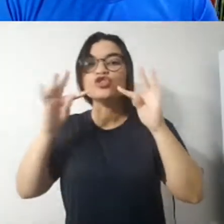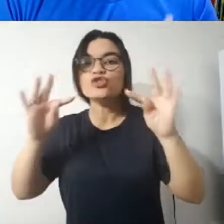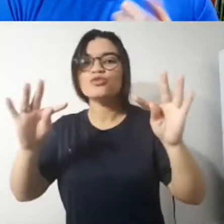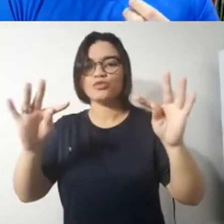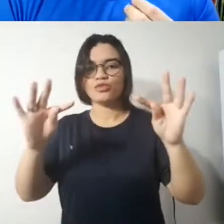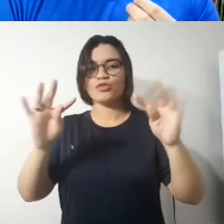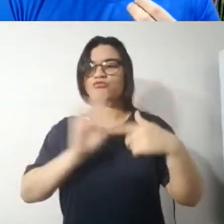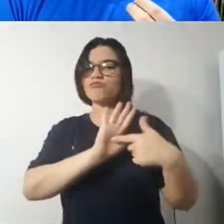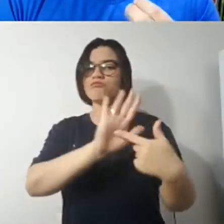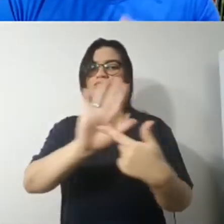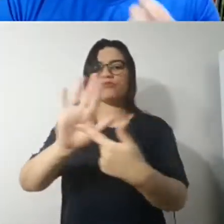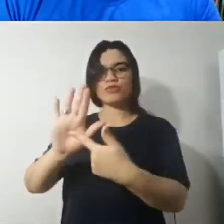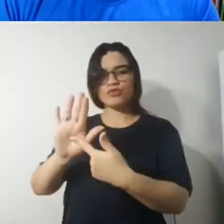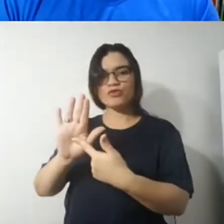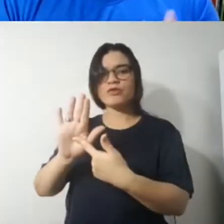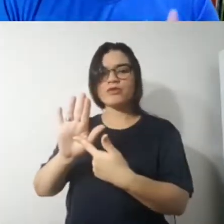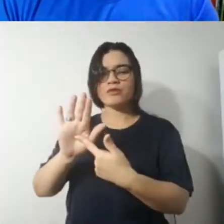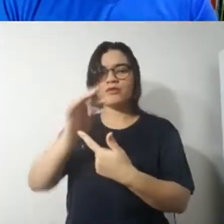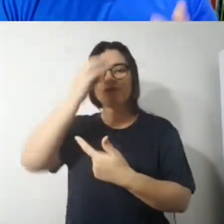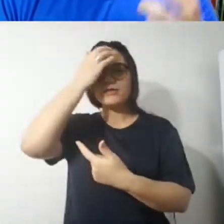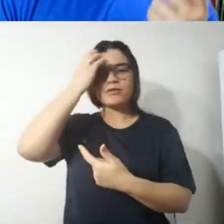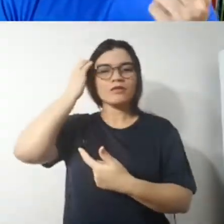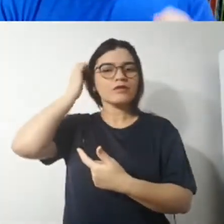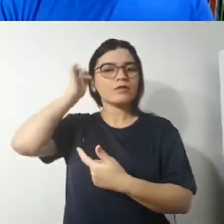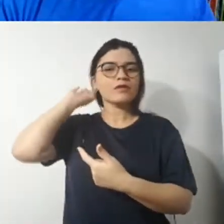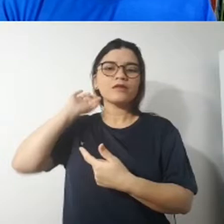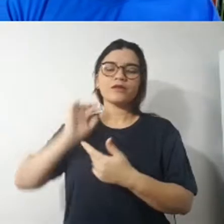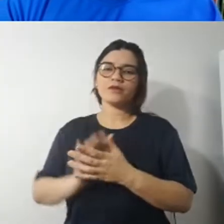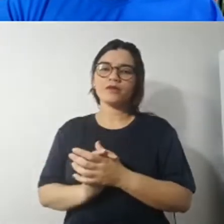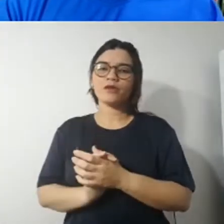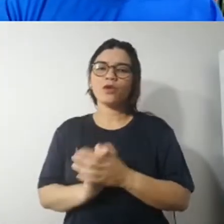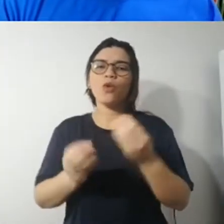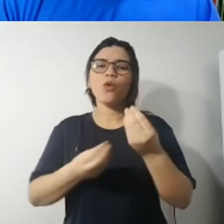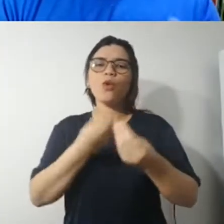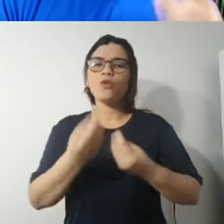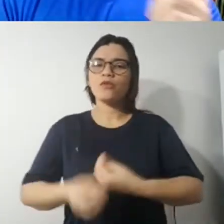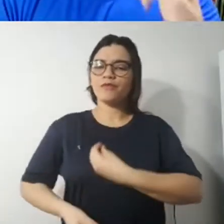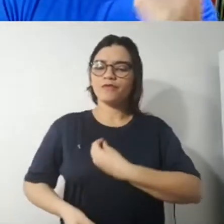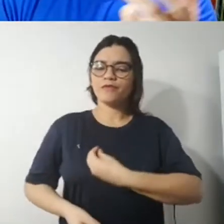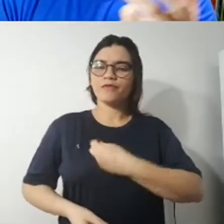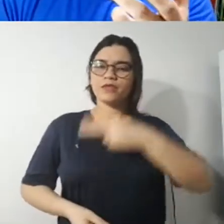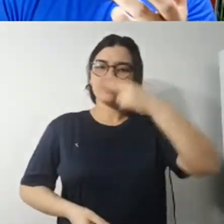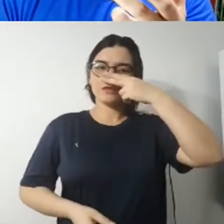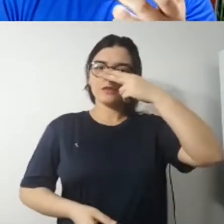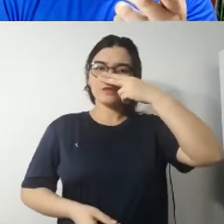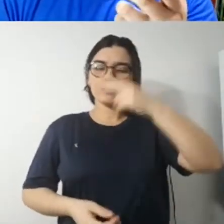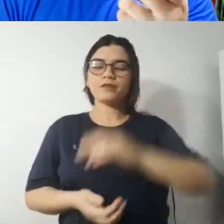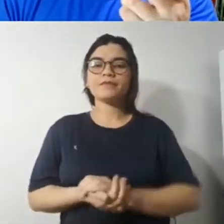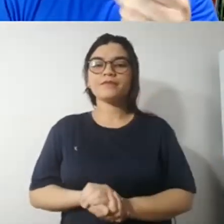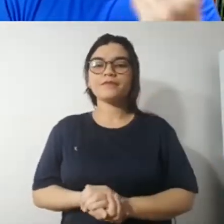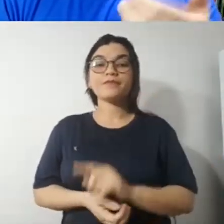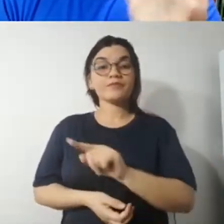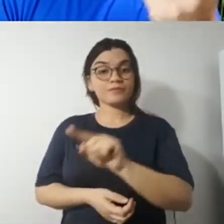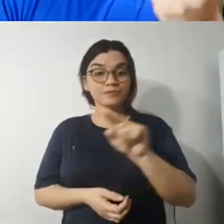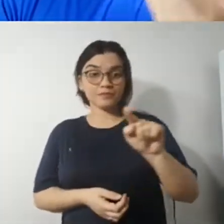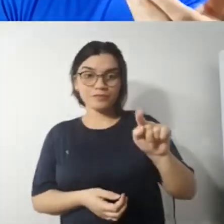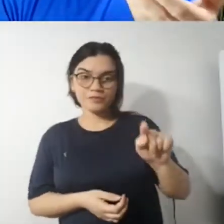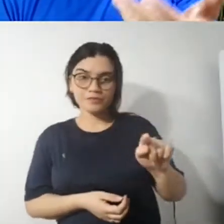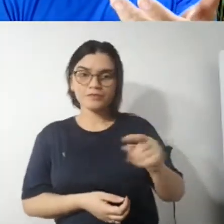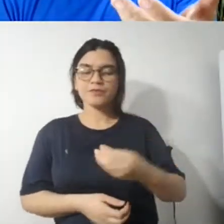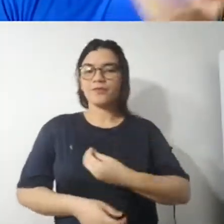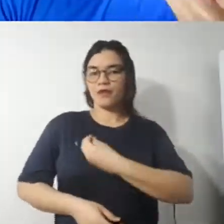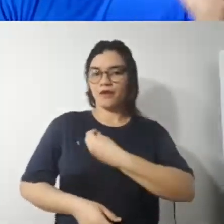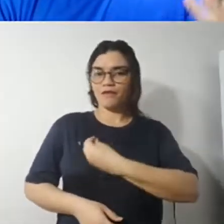nós vivenciamos como cristãos. Então, quando você vive uma vida